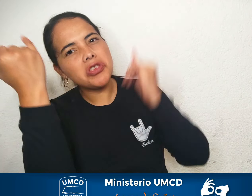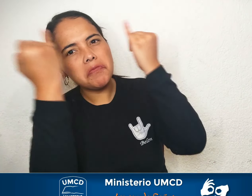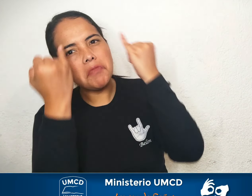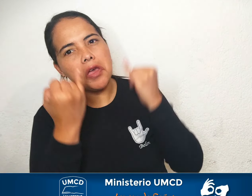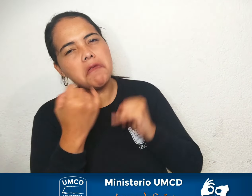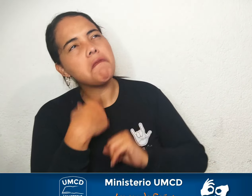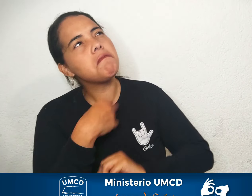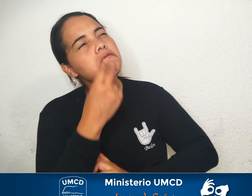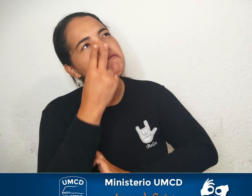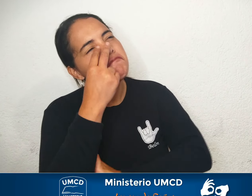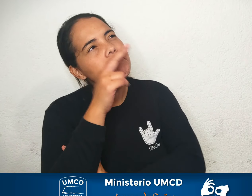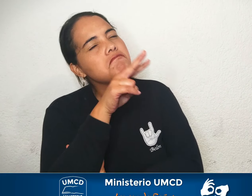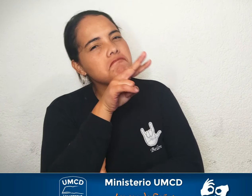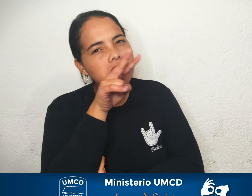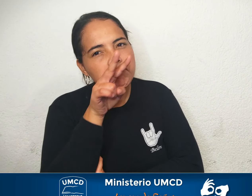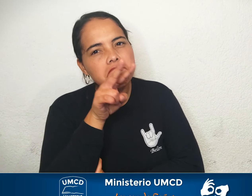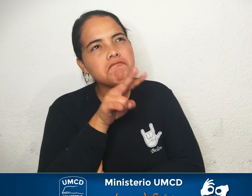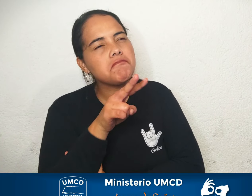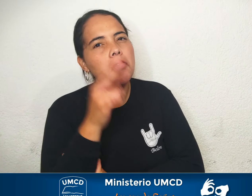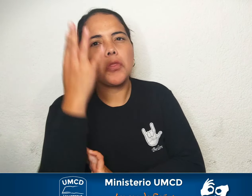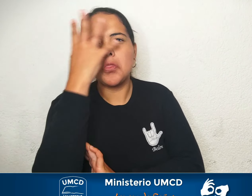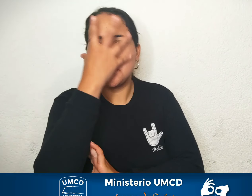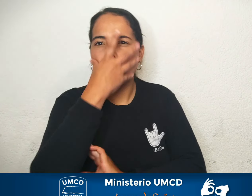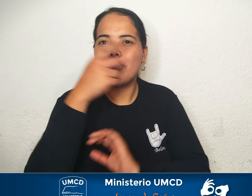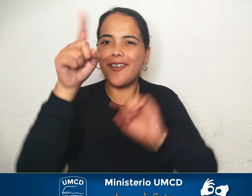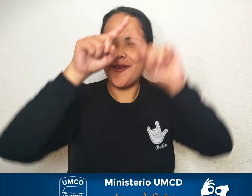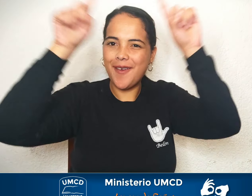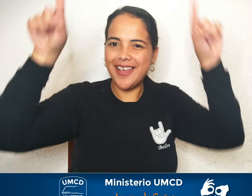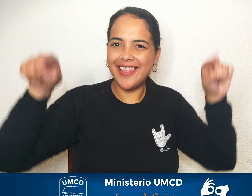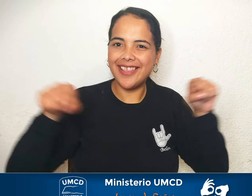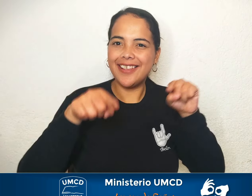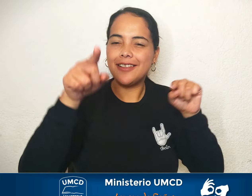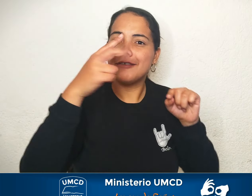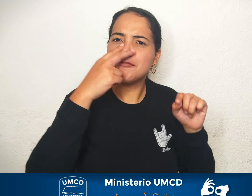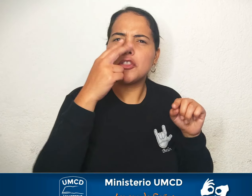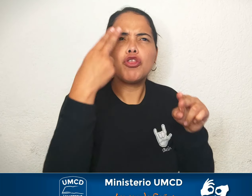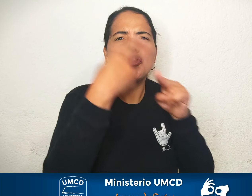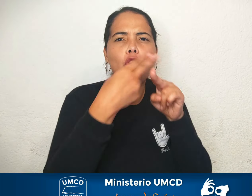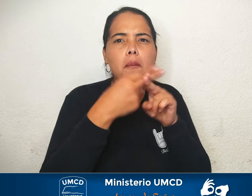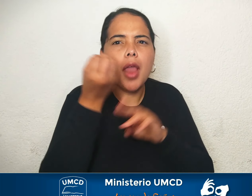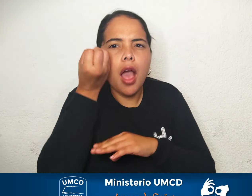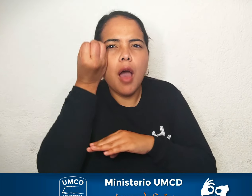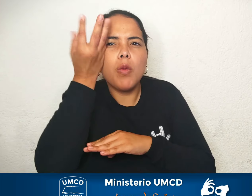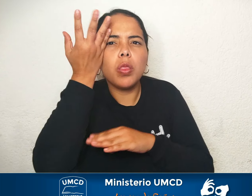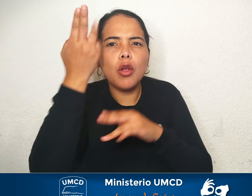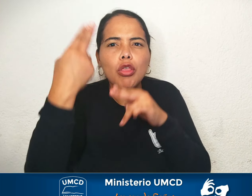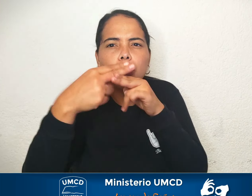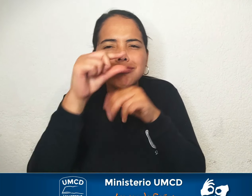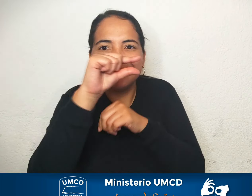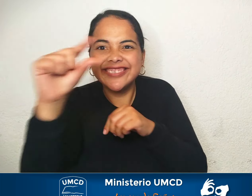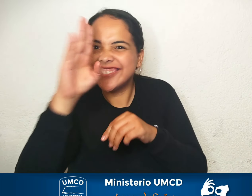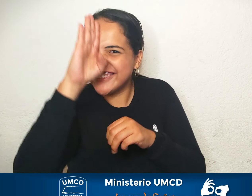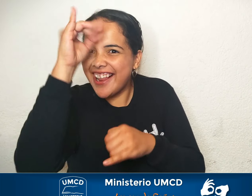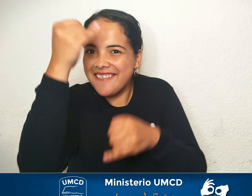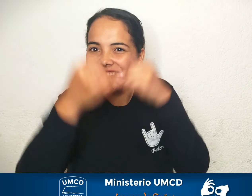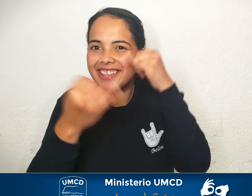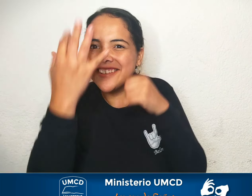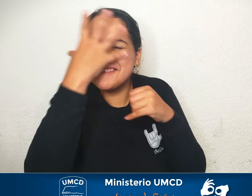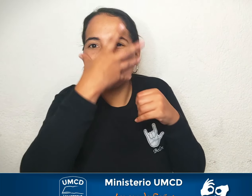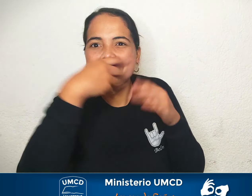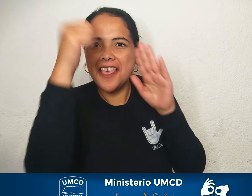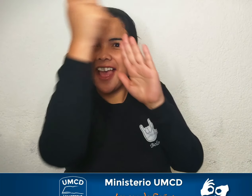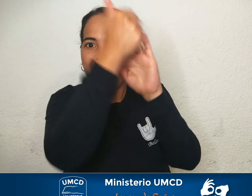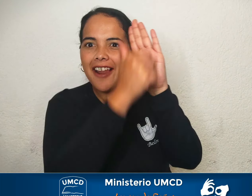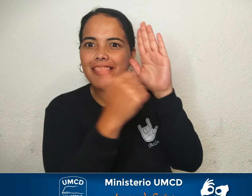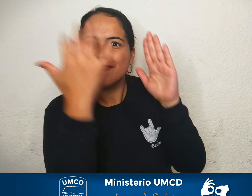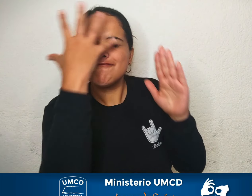siempre nos encontramos que al pie de eso o en la parte superior se encuentra el nombre del autor, esa persona responsable de lo que